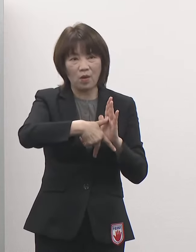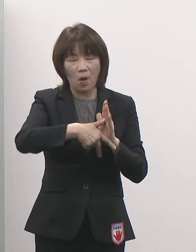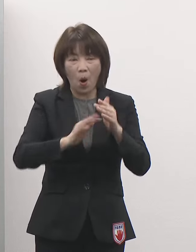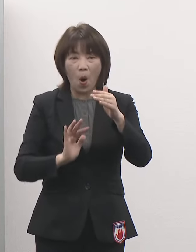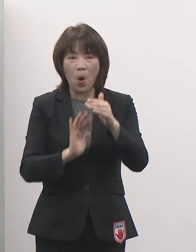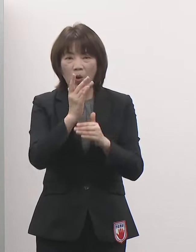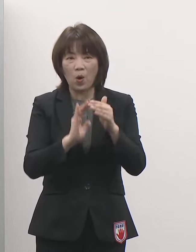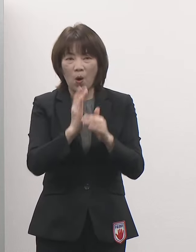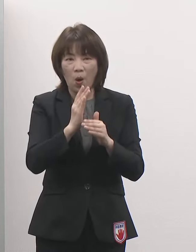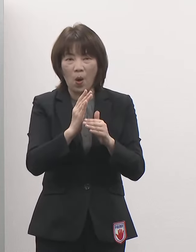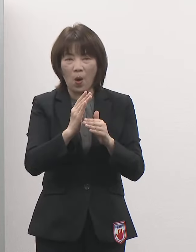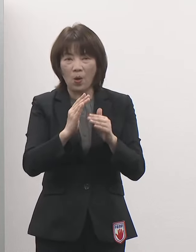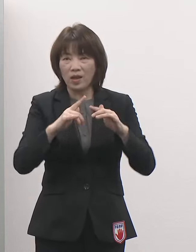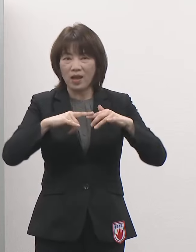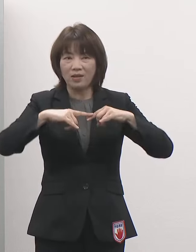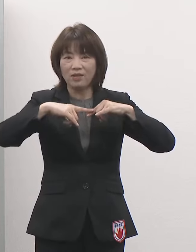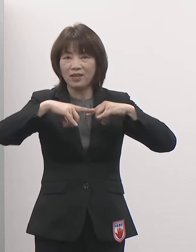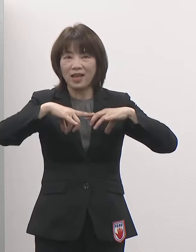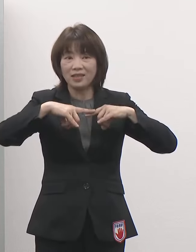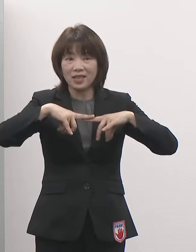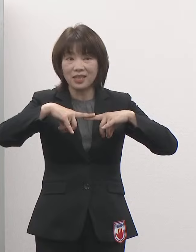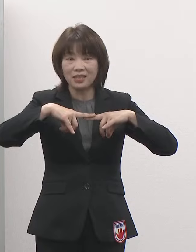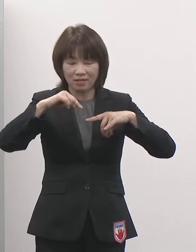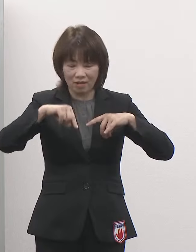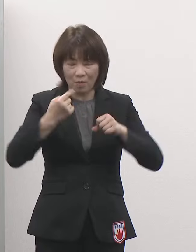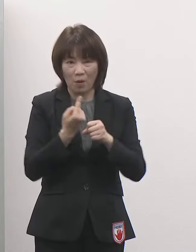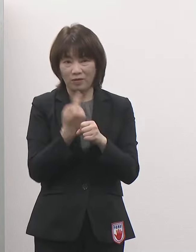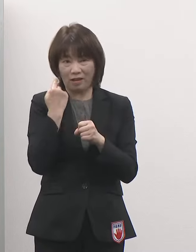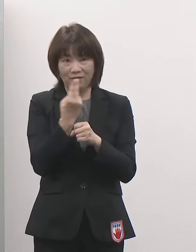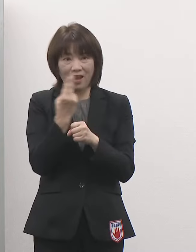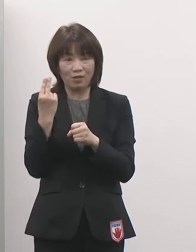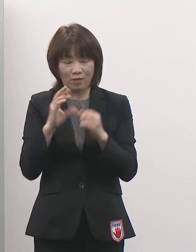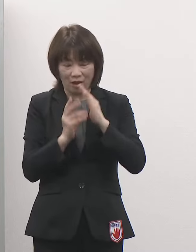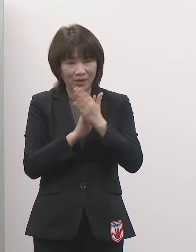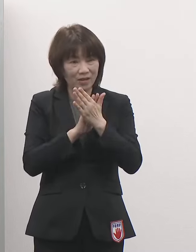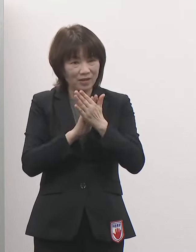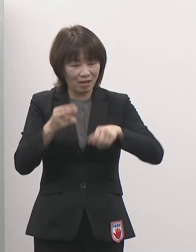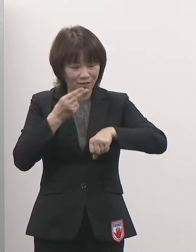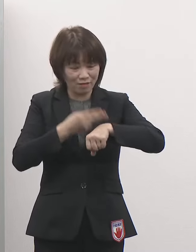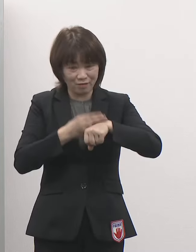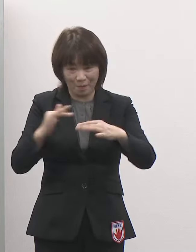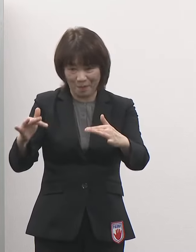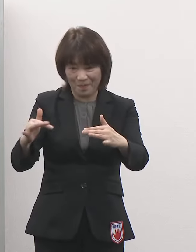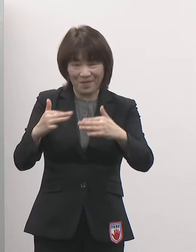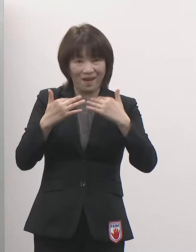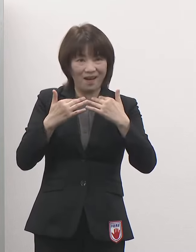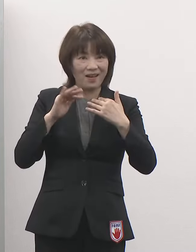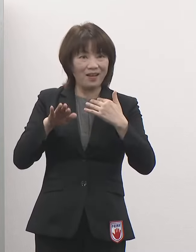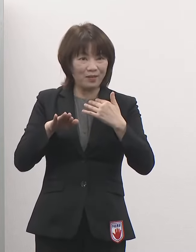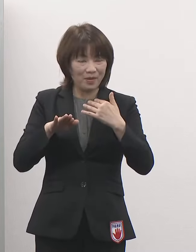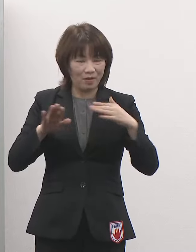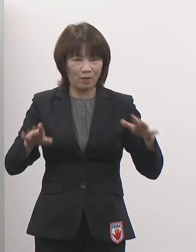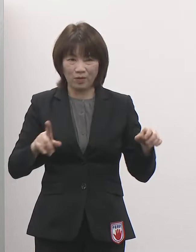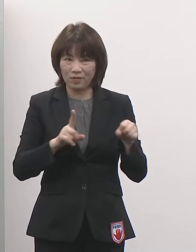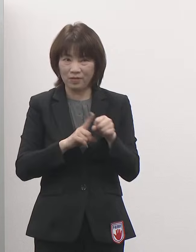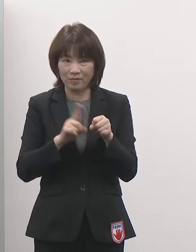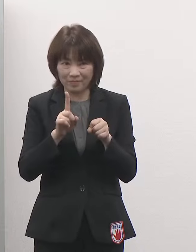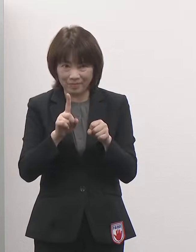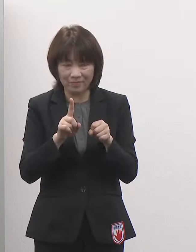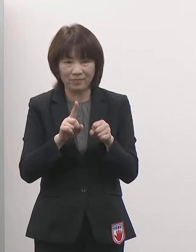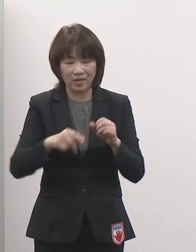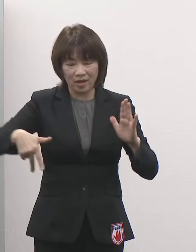まあ、昨年もですね、大変大きな関心を集めたところですが、まあ、我々として今年取り組むべきは、まさに